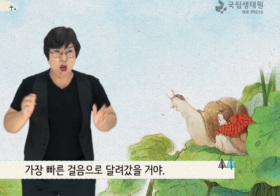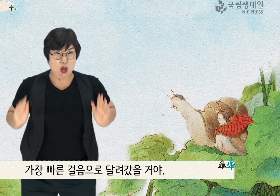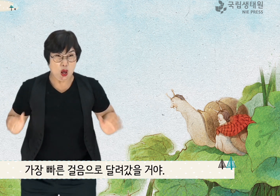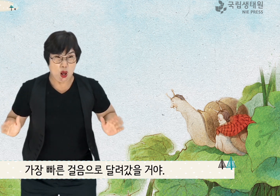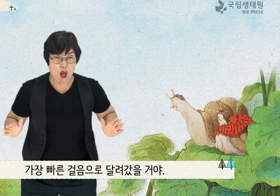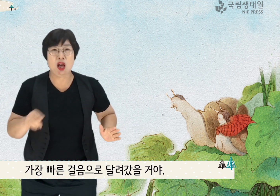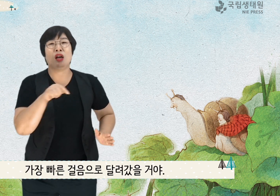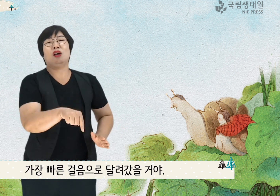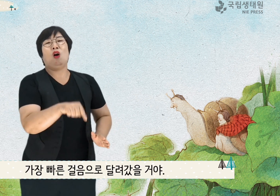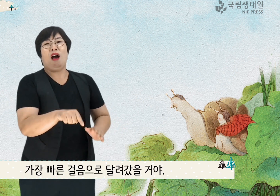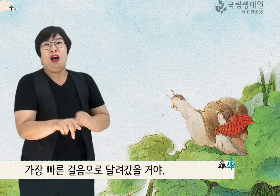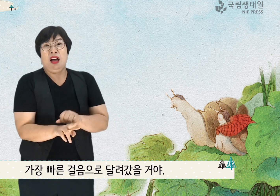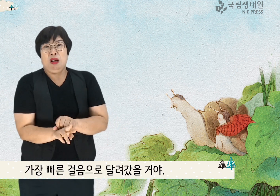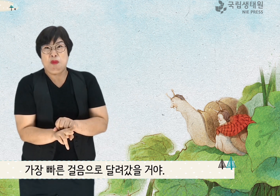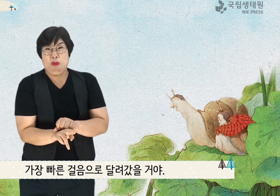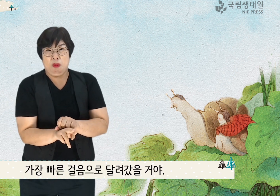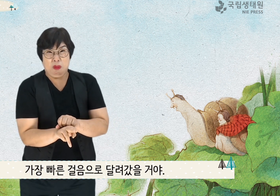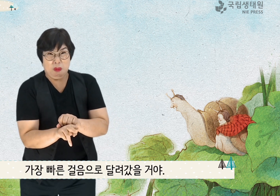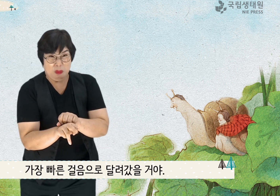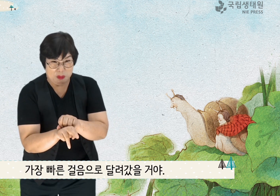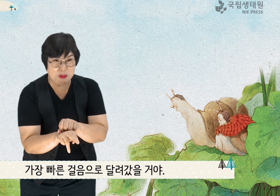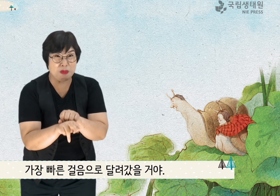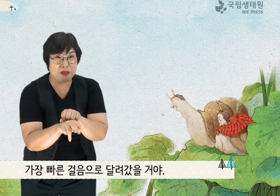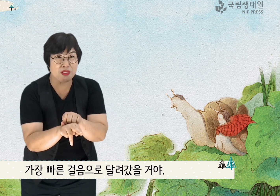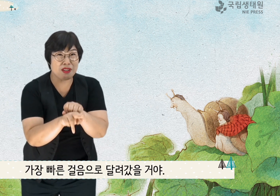가장 빠른 걸음으로 달려갔을 거야.